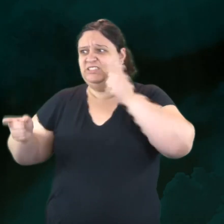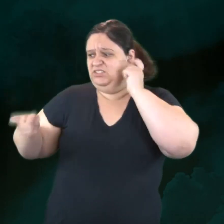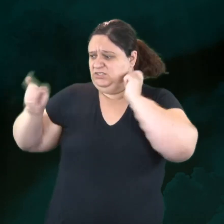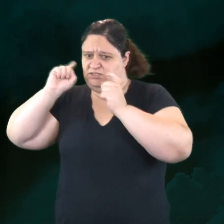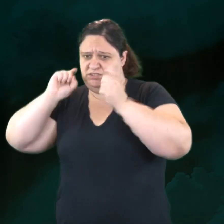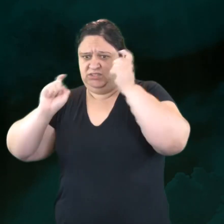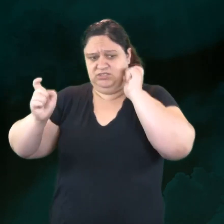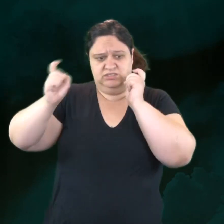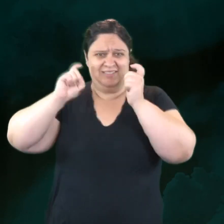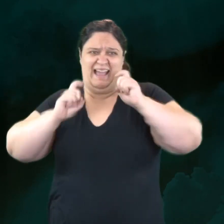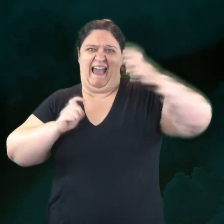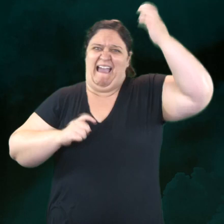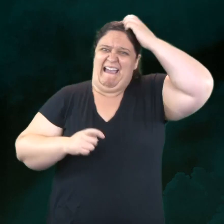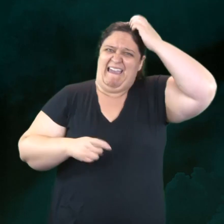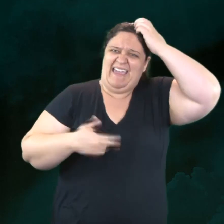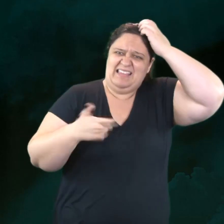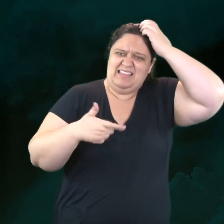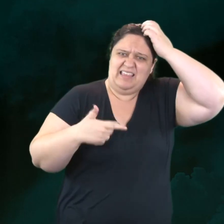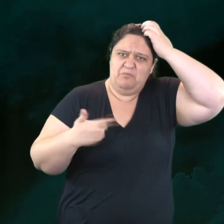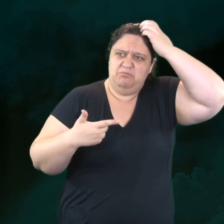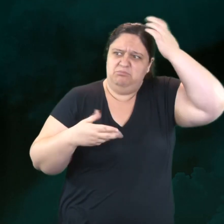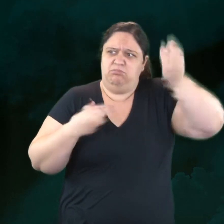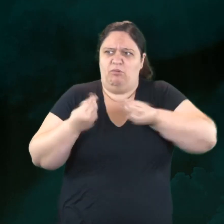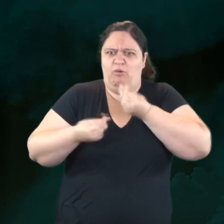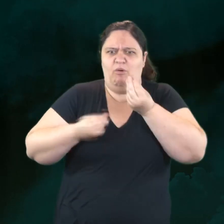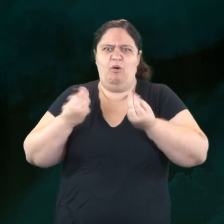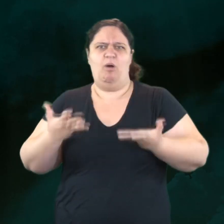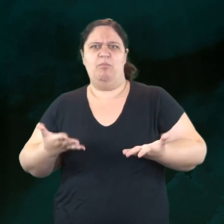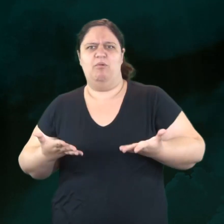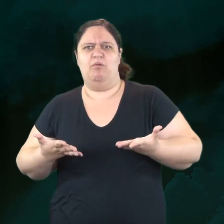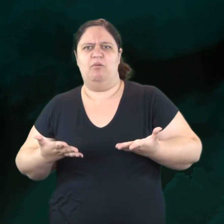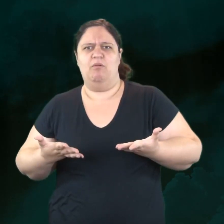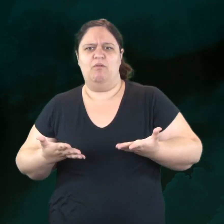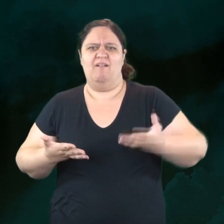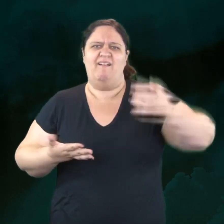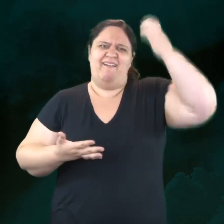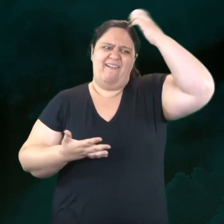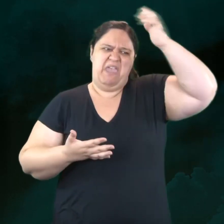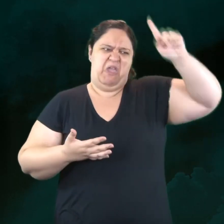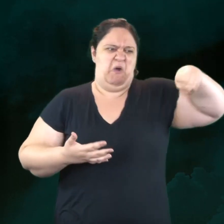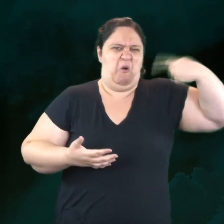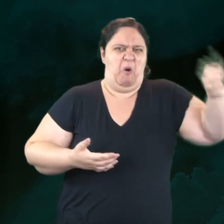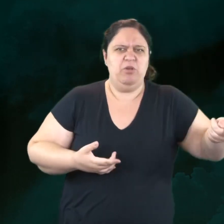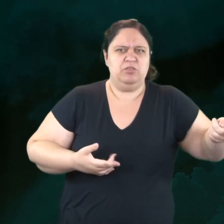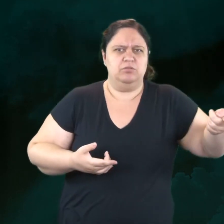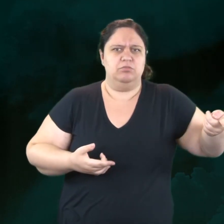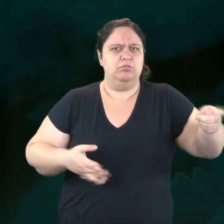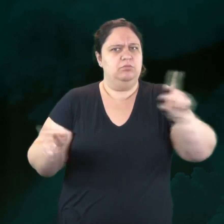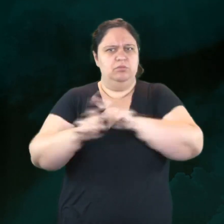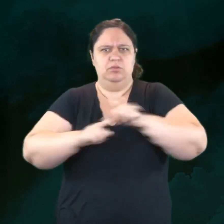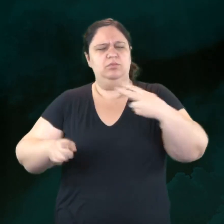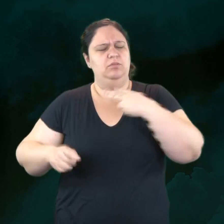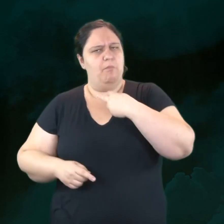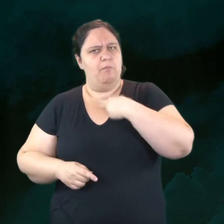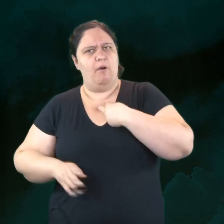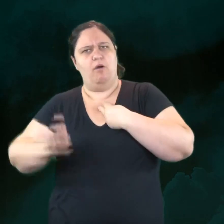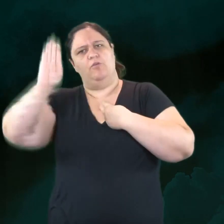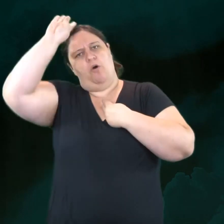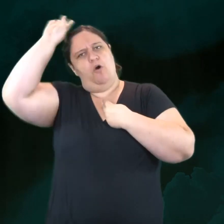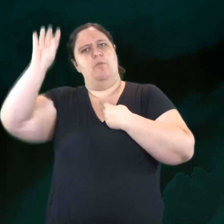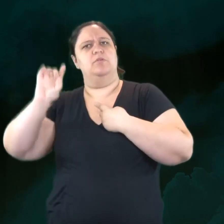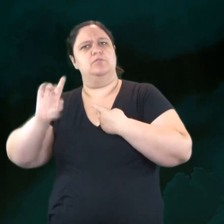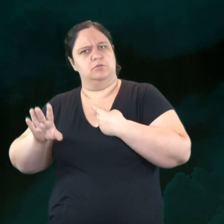a dominação romana. Que negócio é esse quando você fala de outro rei, né? O povo